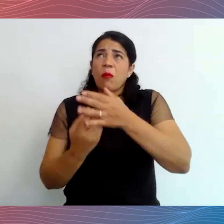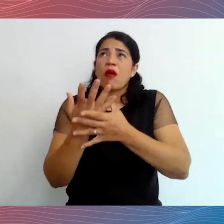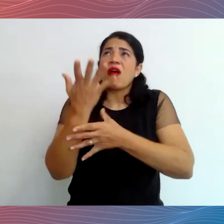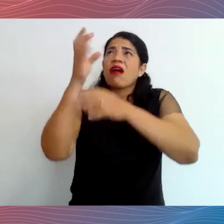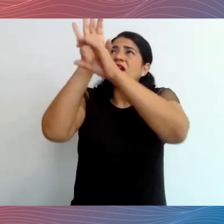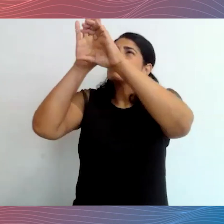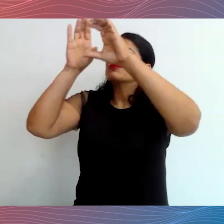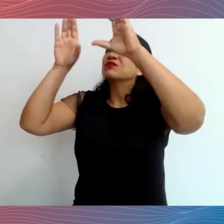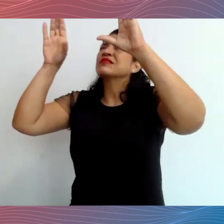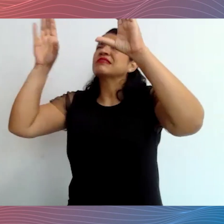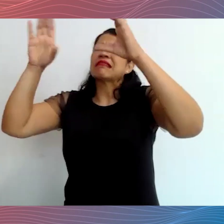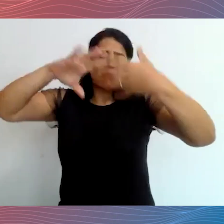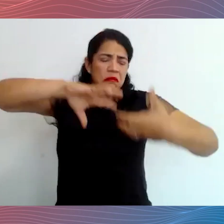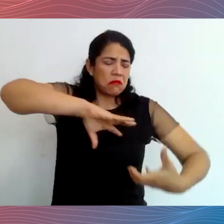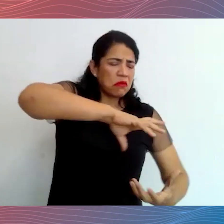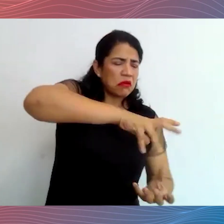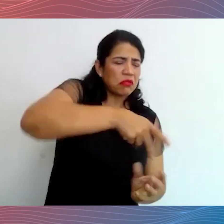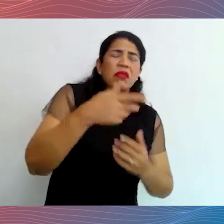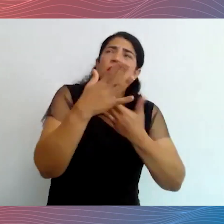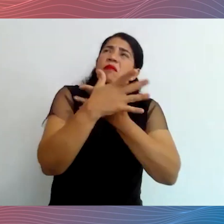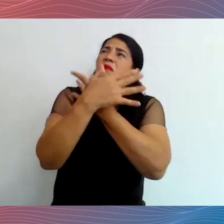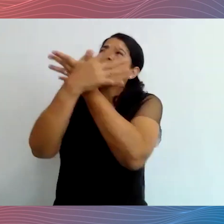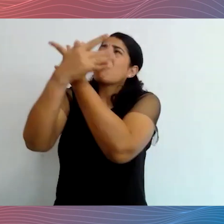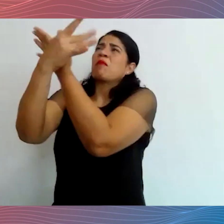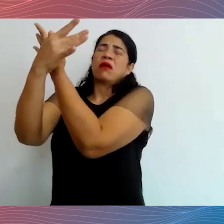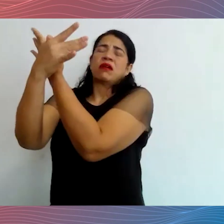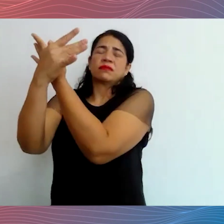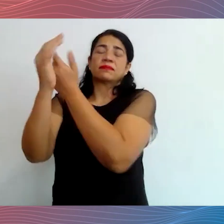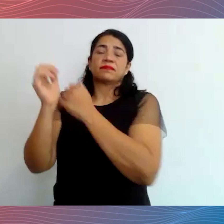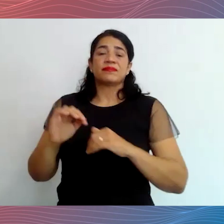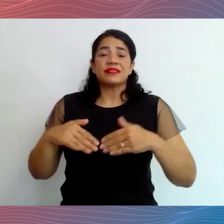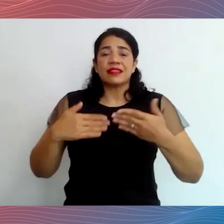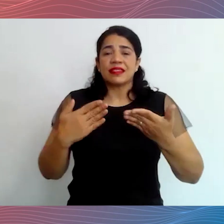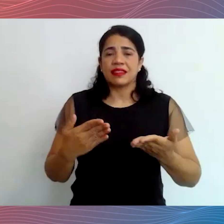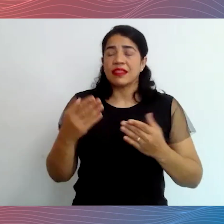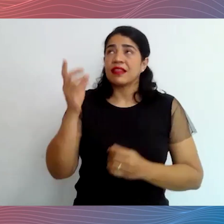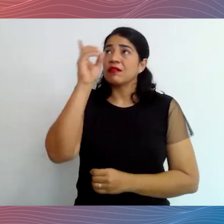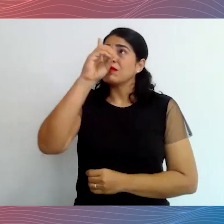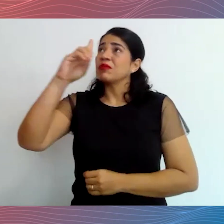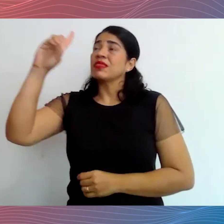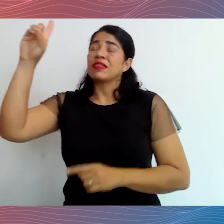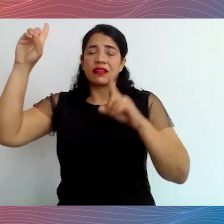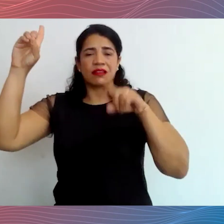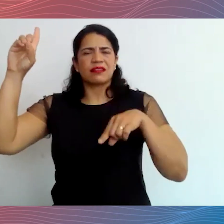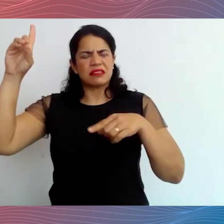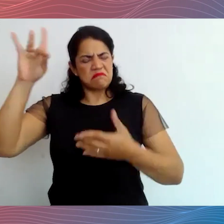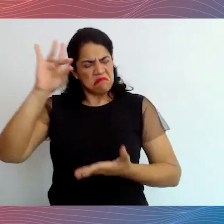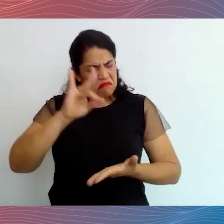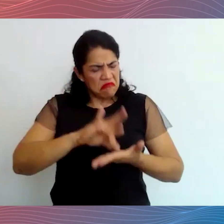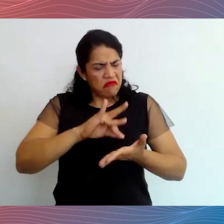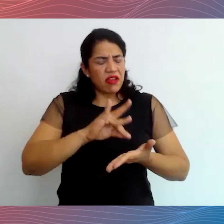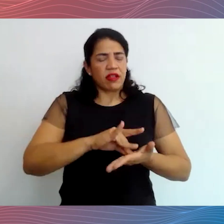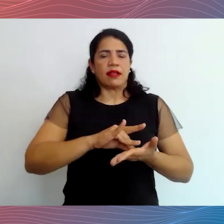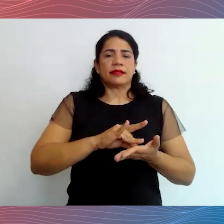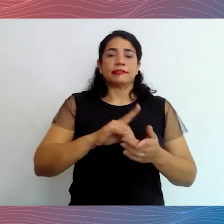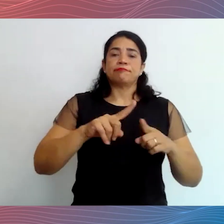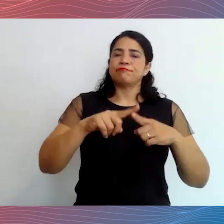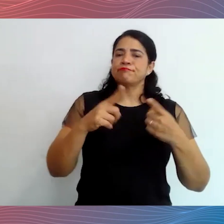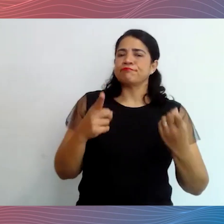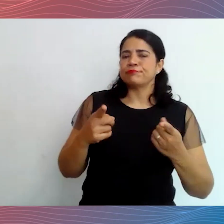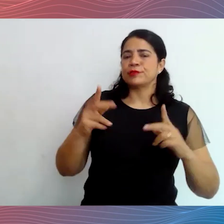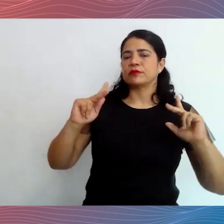verdade, só Deus é a realidade. E quando o homem, enganado pela serpente,